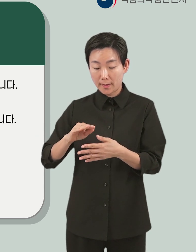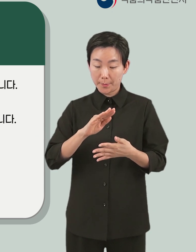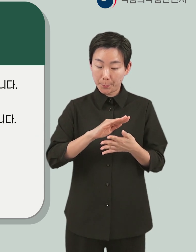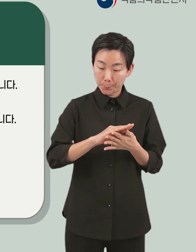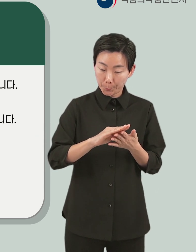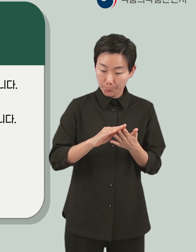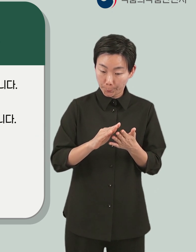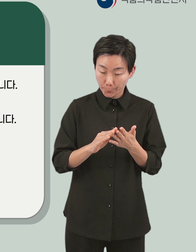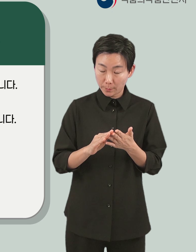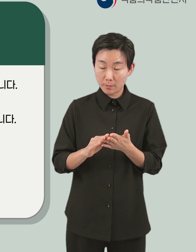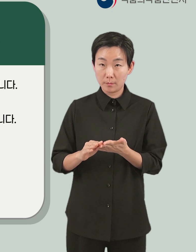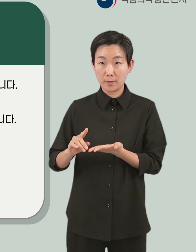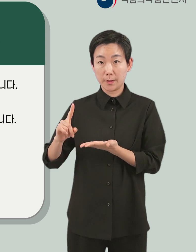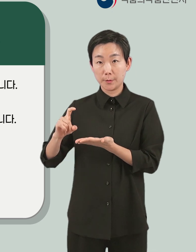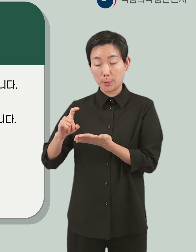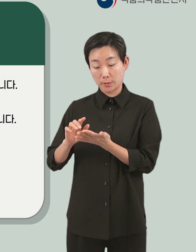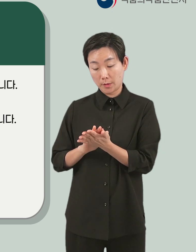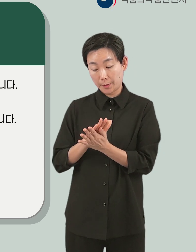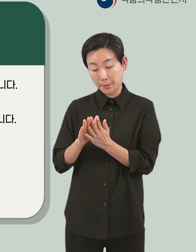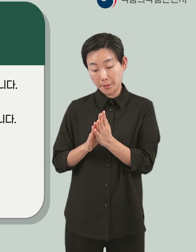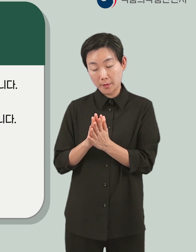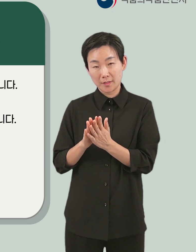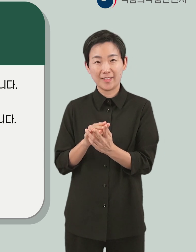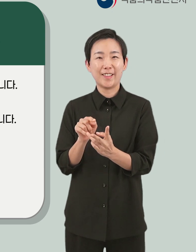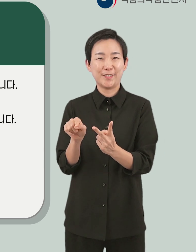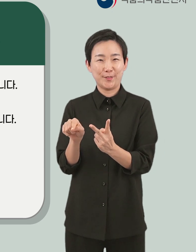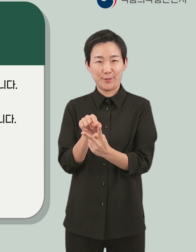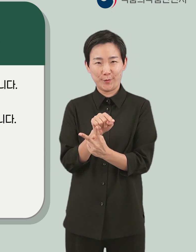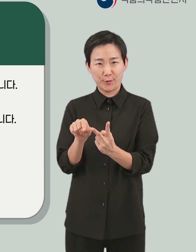손끝을 촉촉하게 유지해야 합니다.